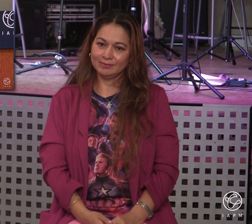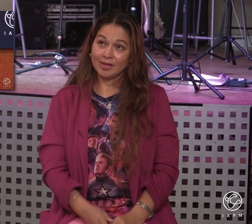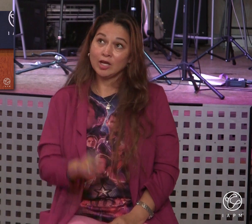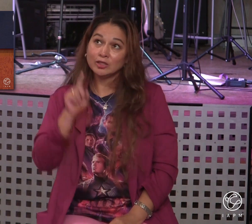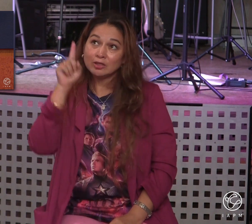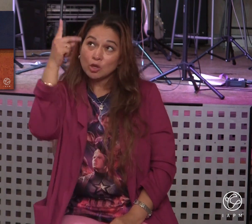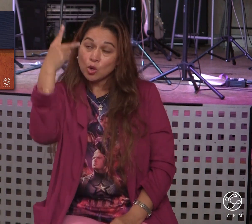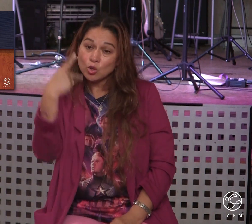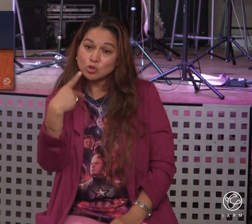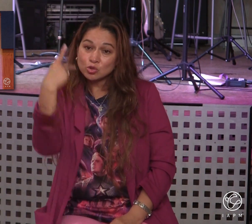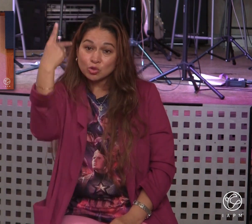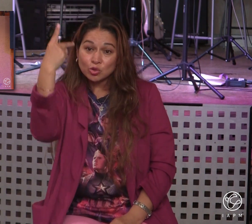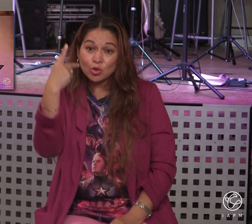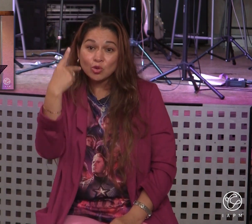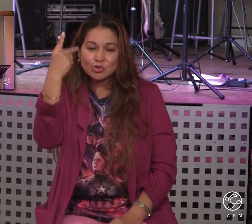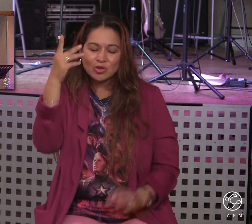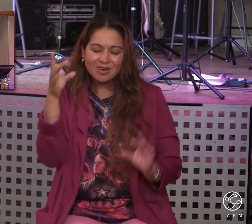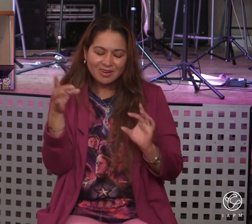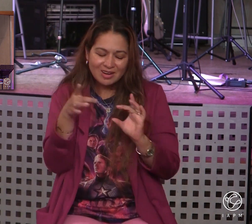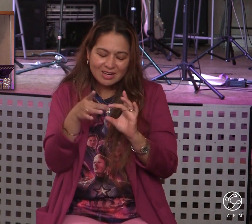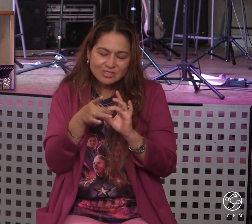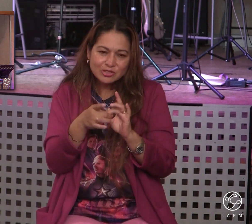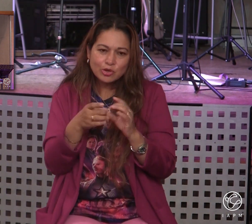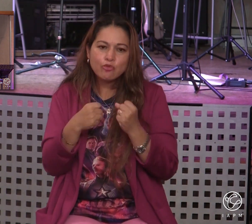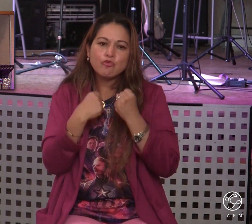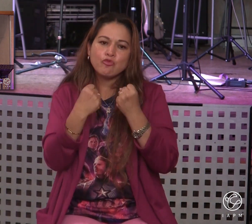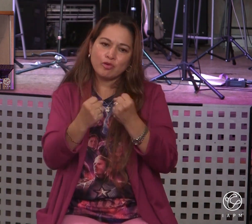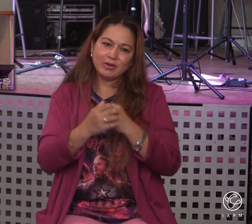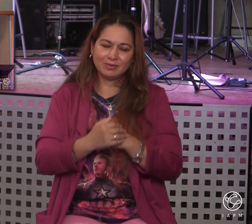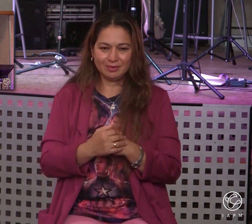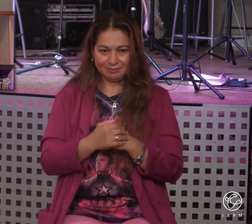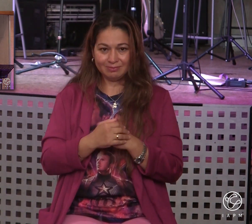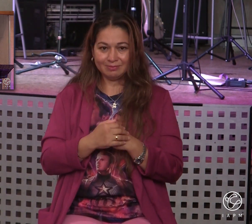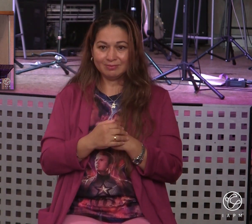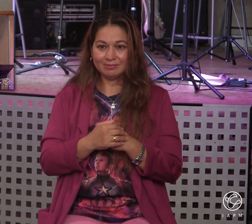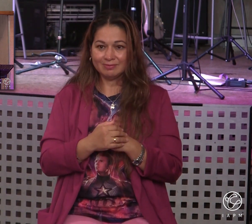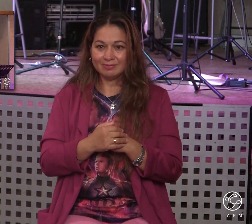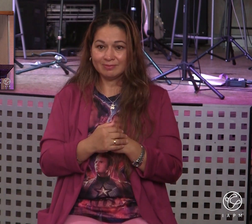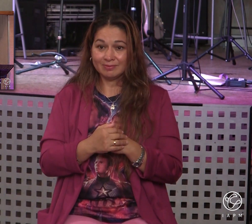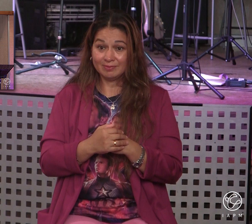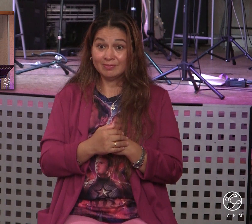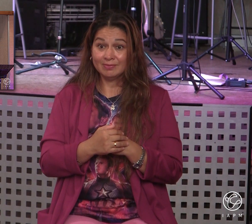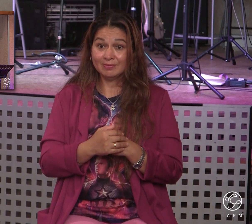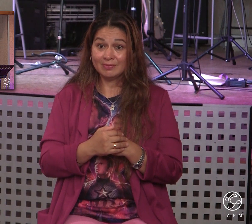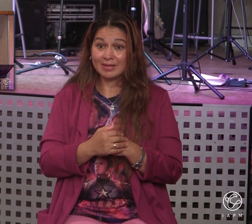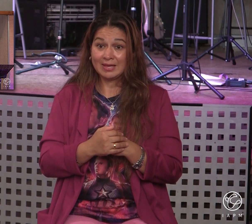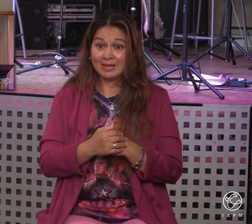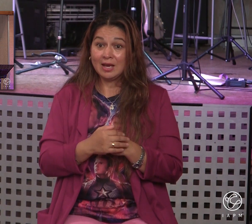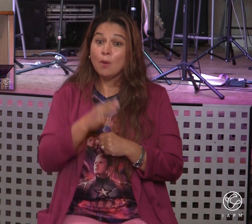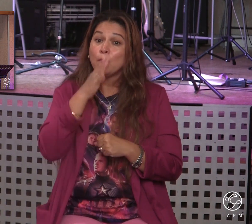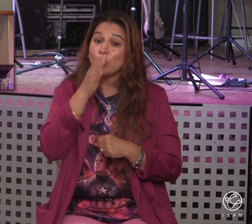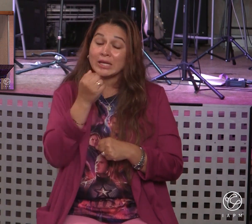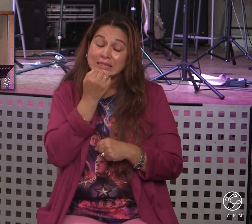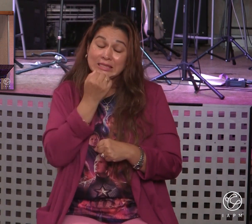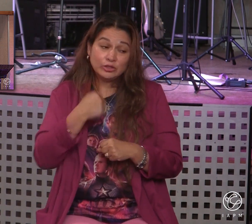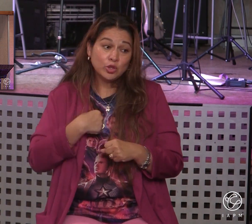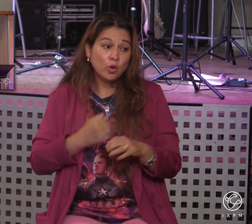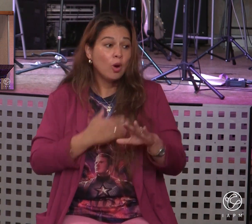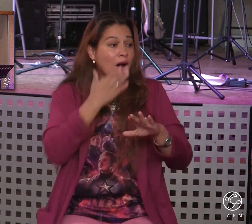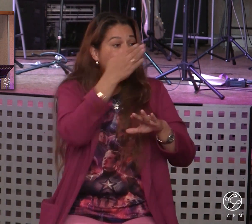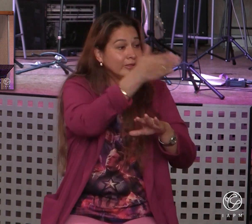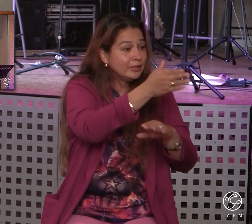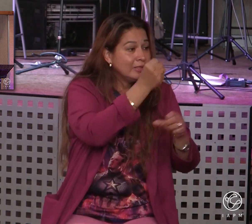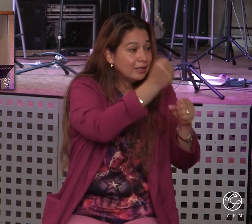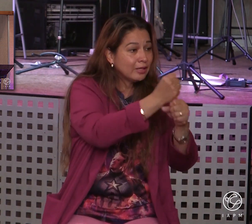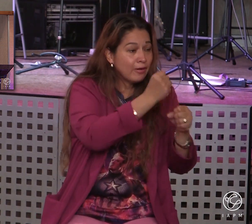El que quiere ser conocido, el que tiene que ser dado a conocer allí donde yo vaya, se llama Cristo Jesús. Si no conocen a Pablo